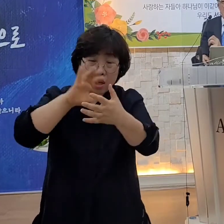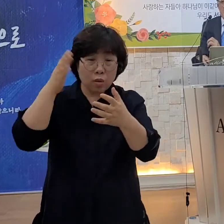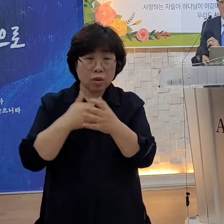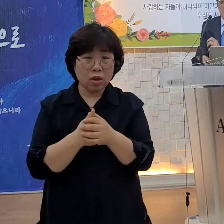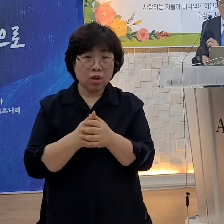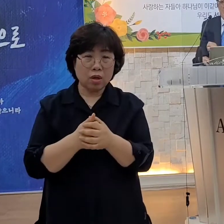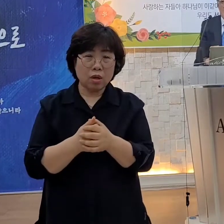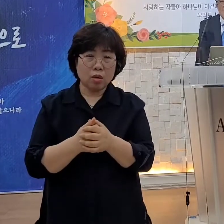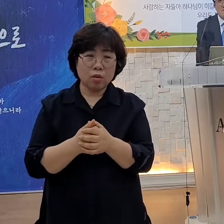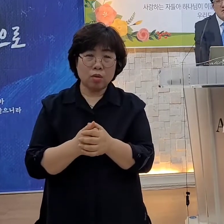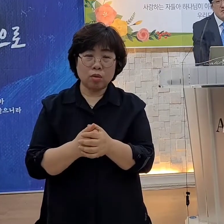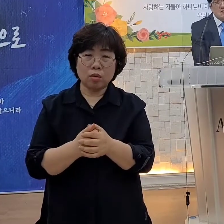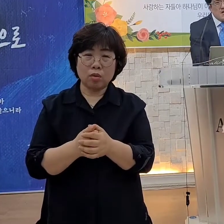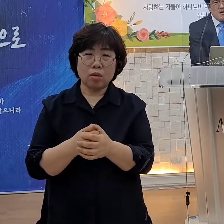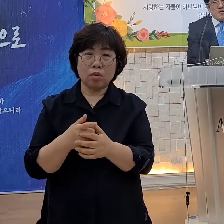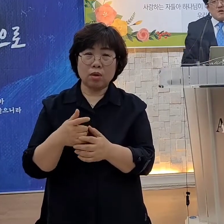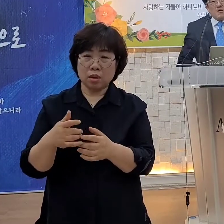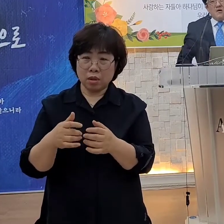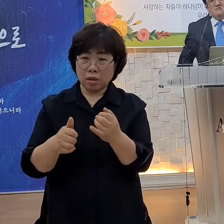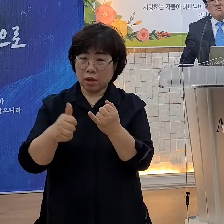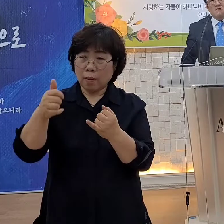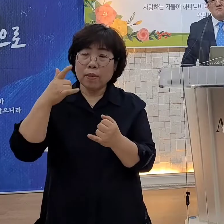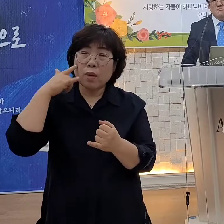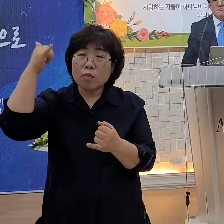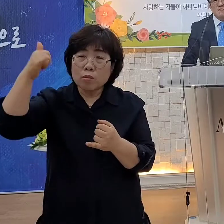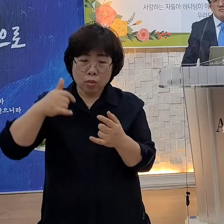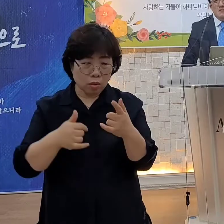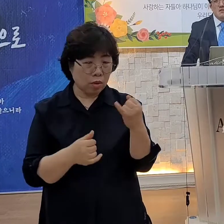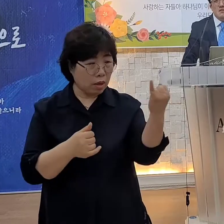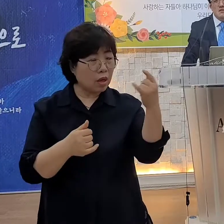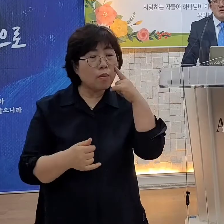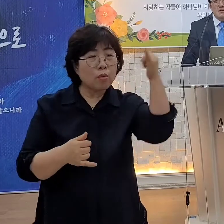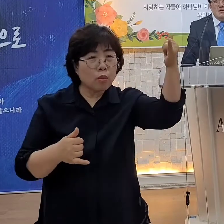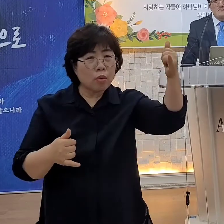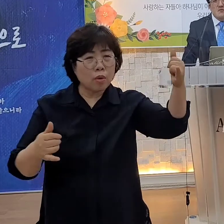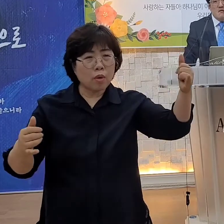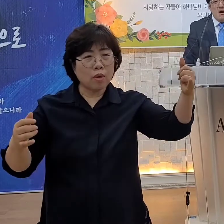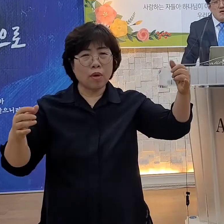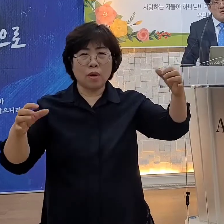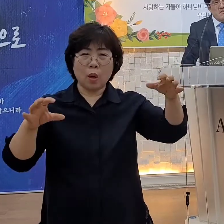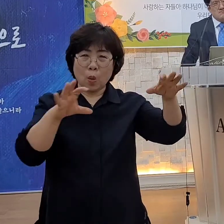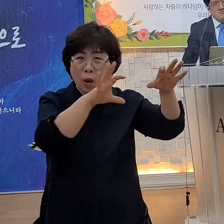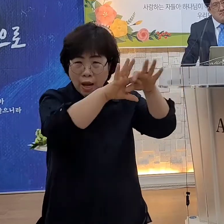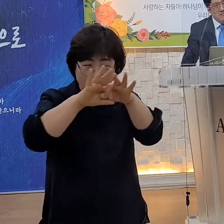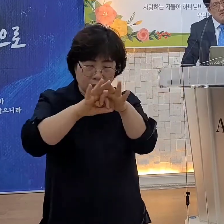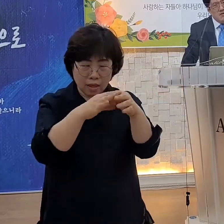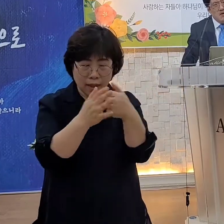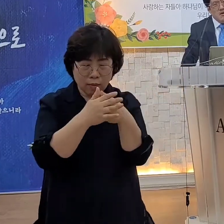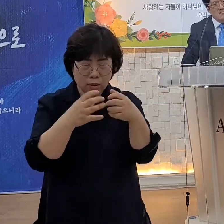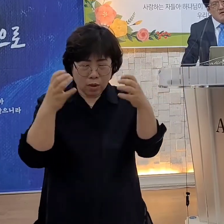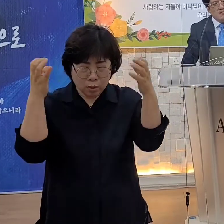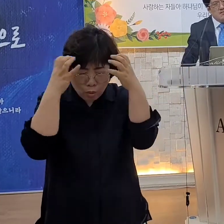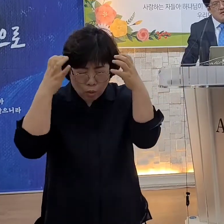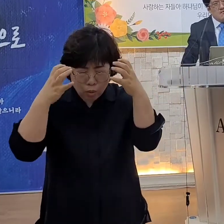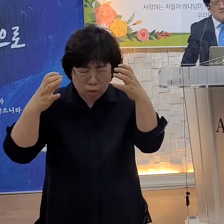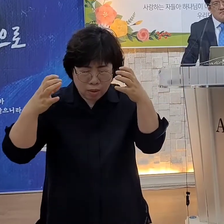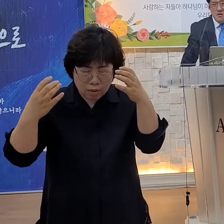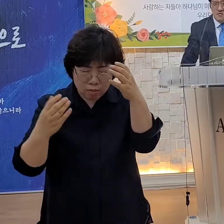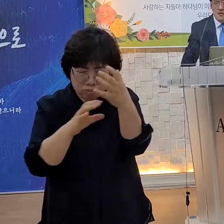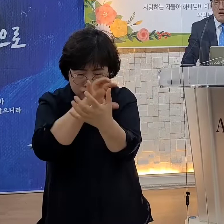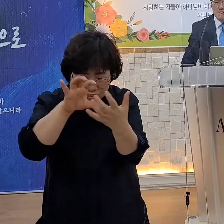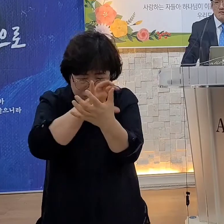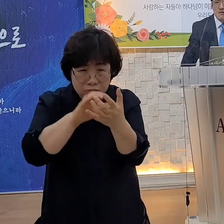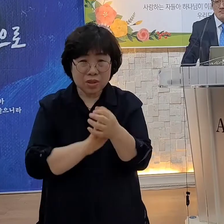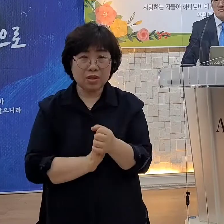시아버지 시어머니 장인 장모까지 다 맞지도 않고 남편과 아내 하나 맞추는 것도 힘든데 막